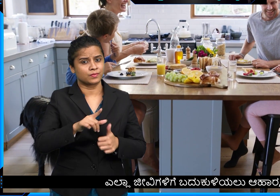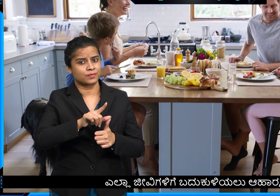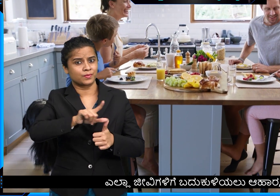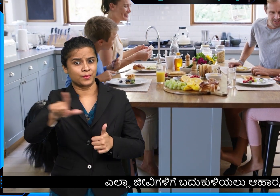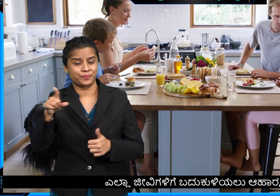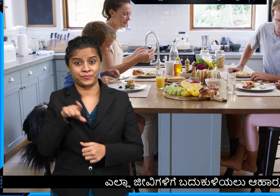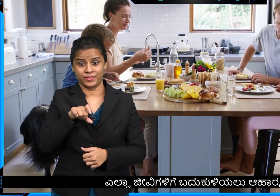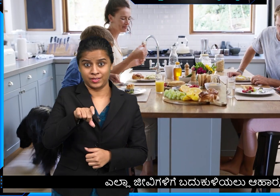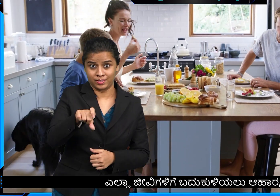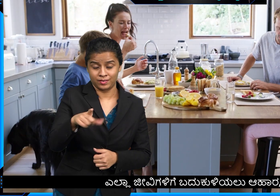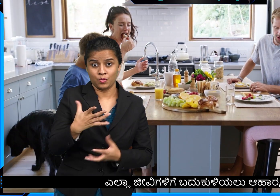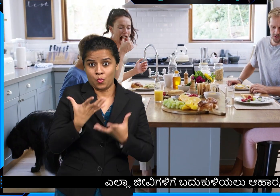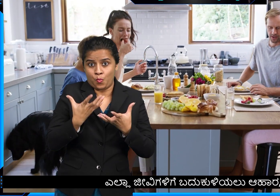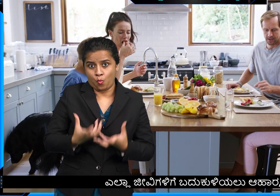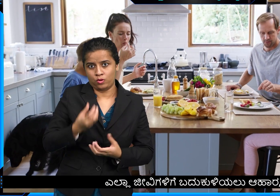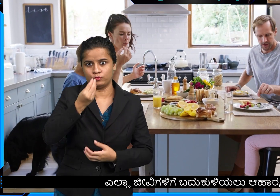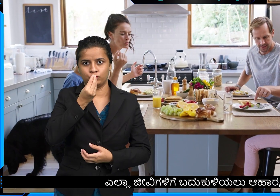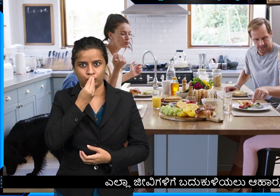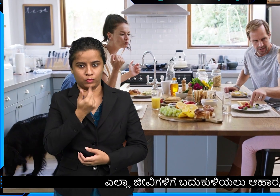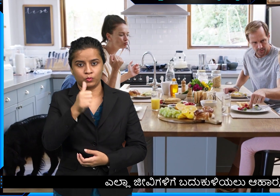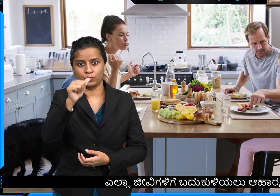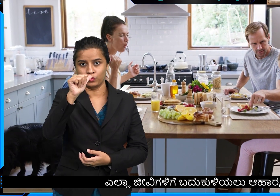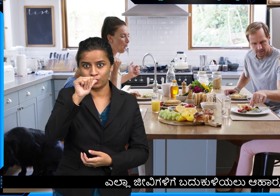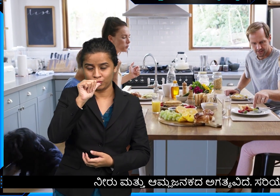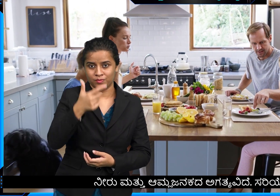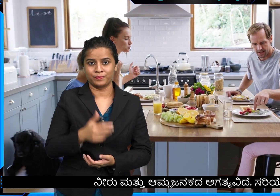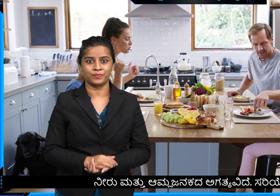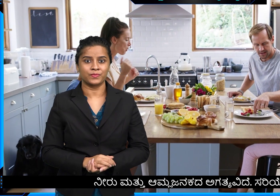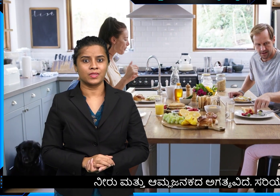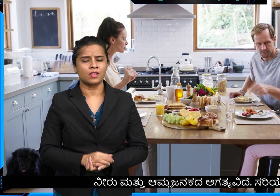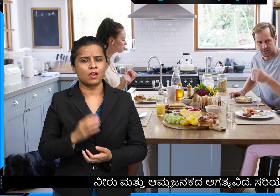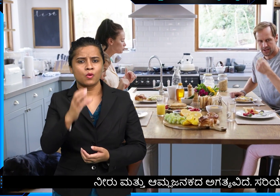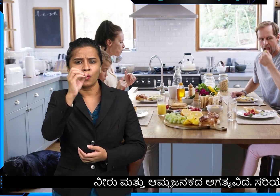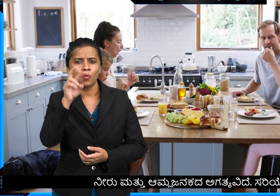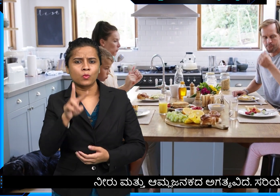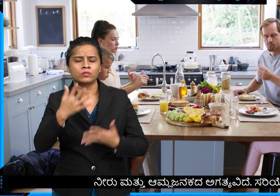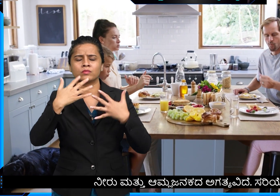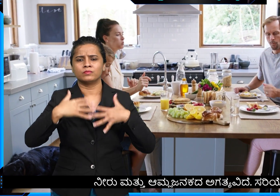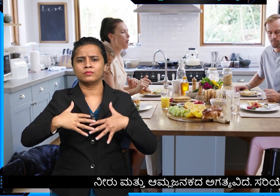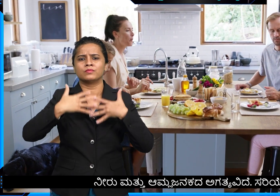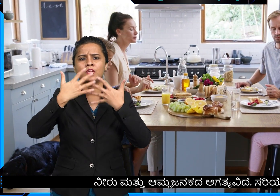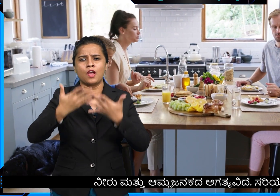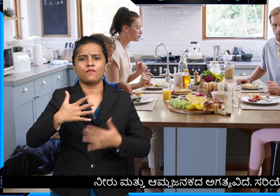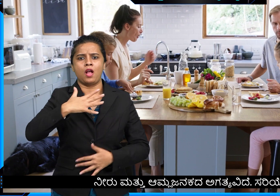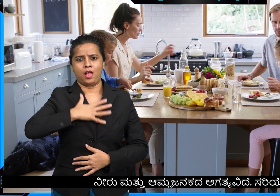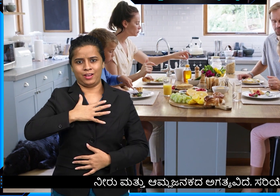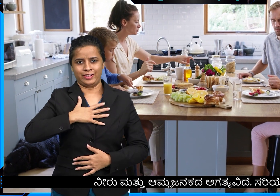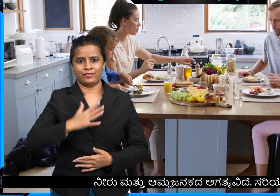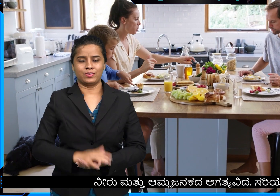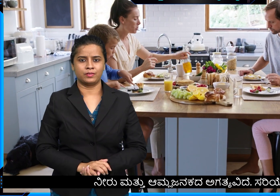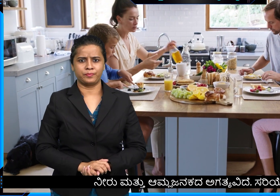ಎಲ್ಲ ಜೀವಿಗಳಿಗೆ ಬದುಕುಳಿಯಲು ಆಹಾರ, ನೀರು ಮತ್ತು ಆಮ್ಲಜನಕದ